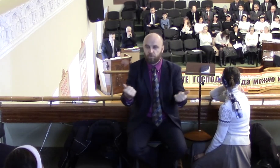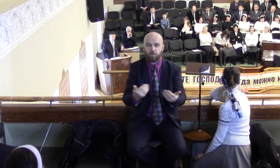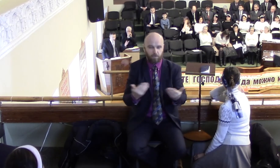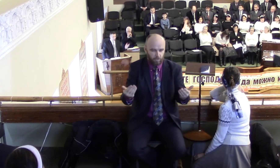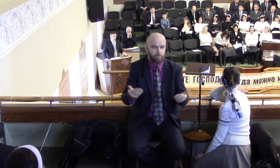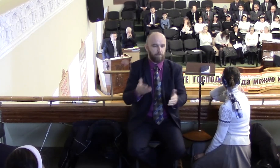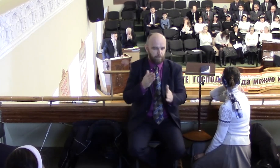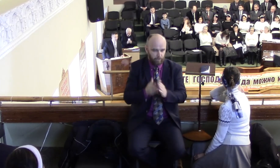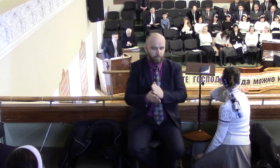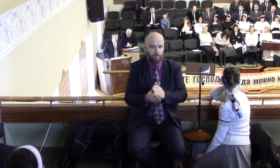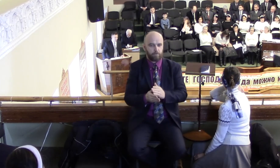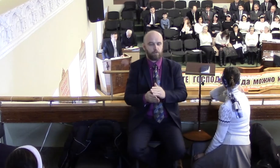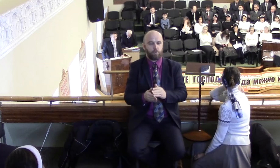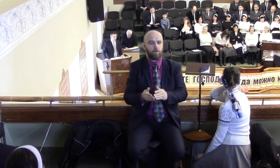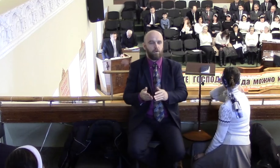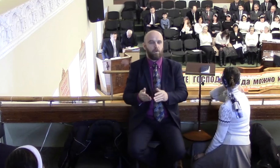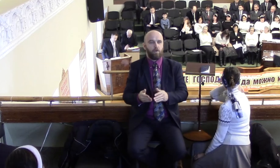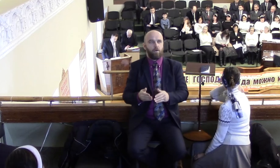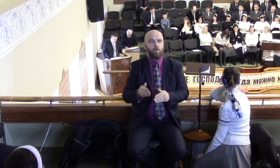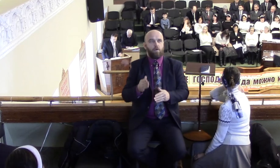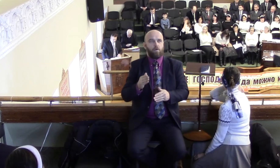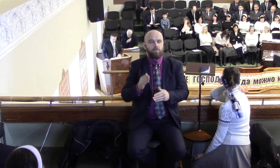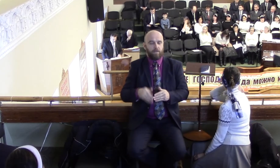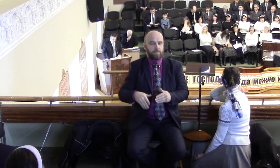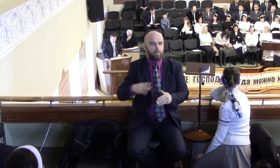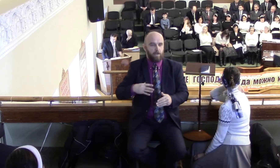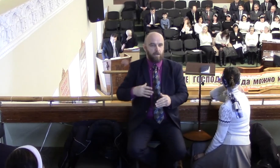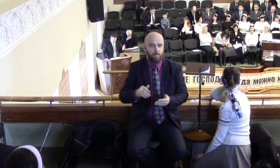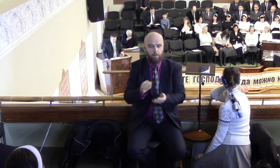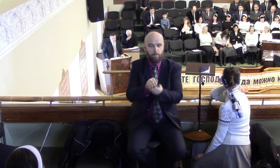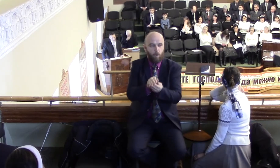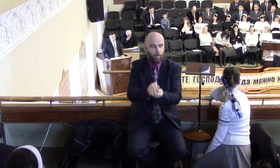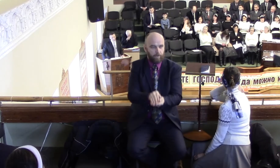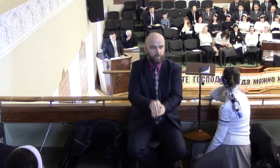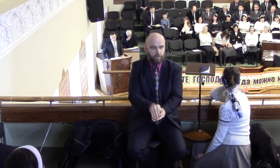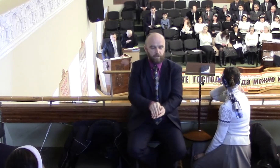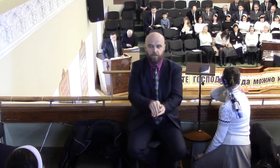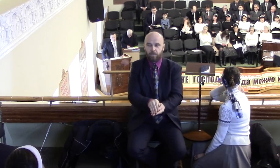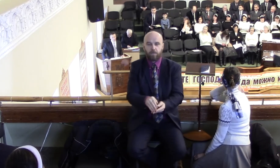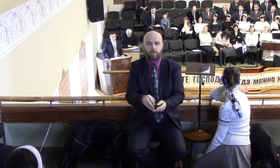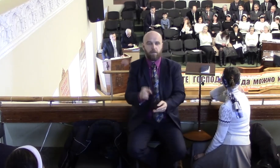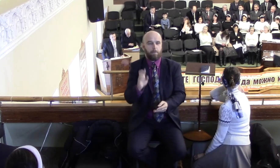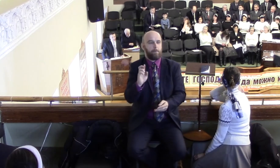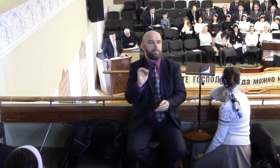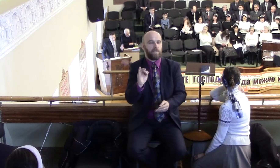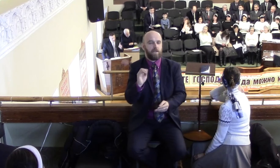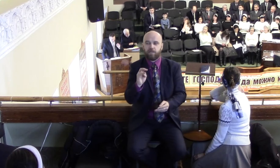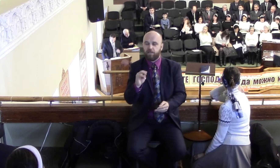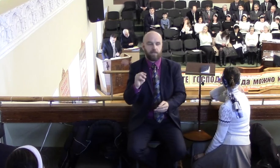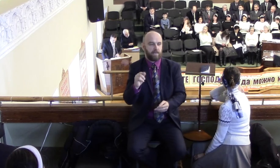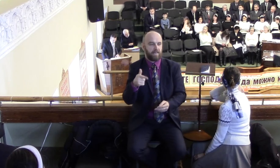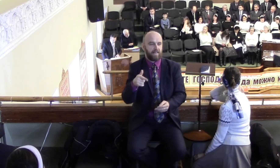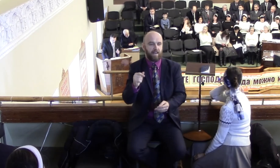буквально в конце прошлой недели были похороны известного евангелиста Билли Грэма. В